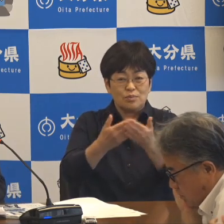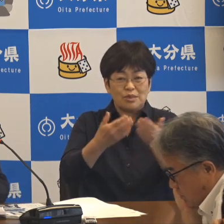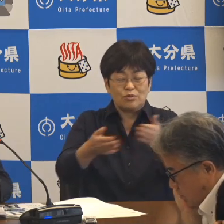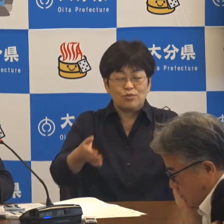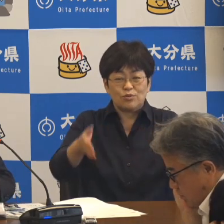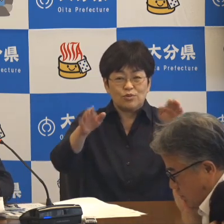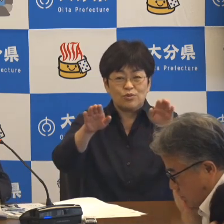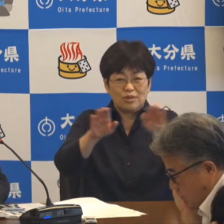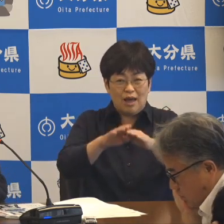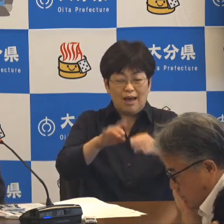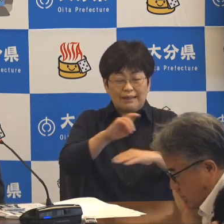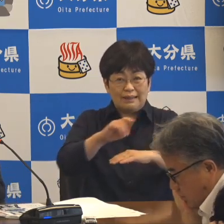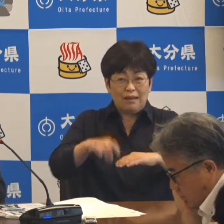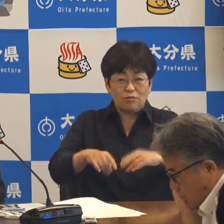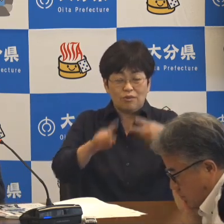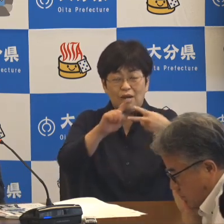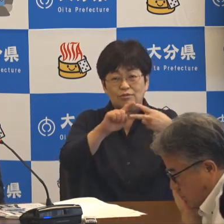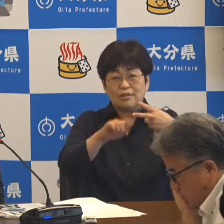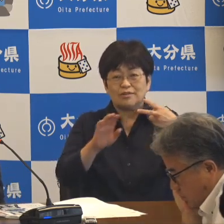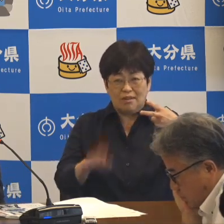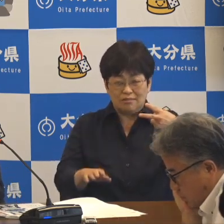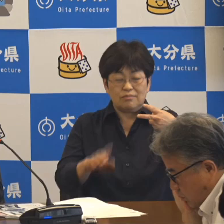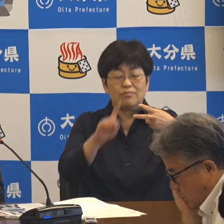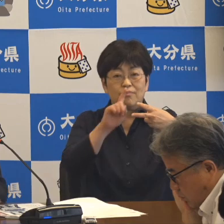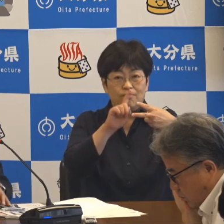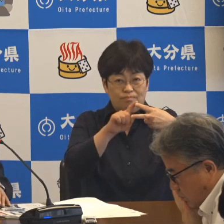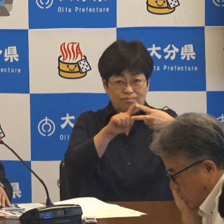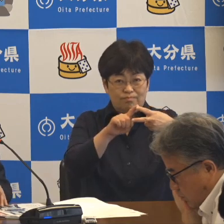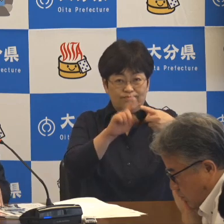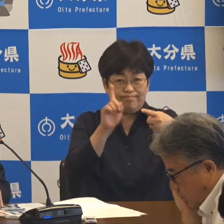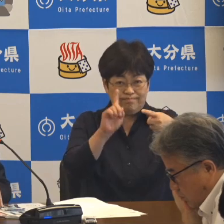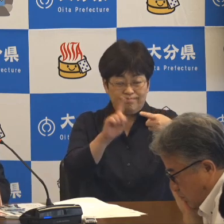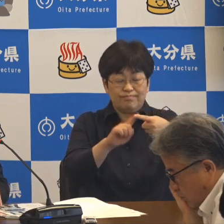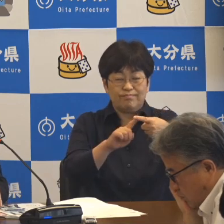います。一つはですね、パンフレットで虫展ってあり